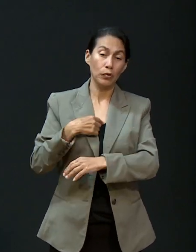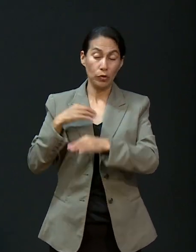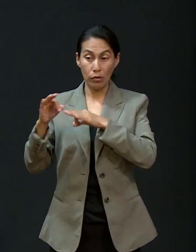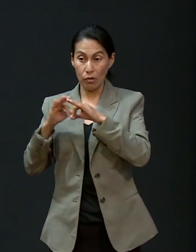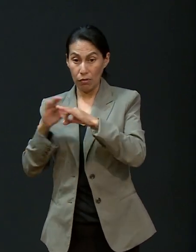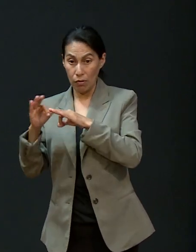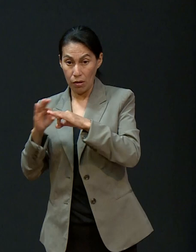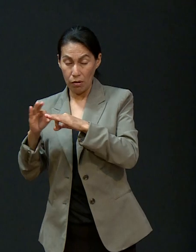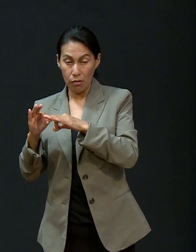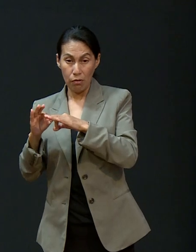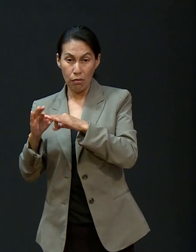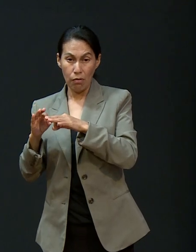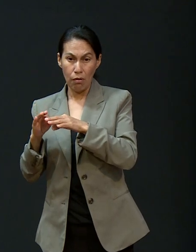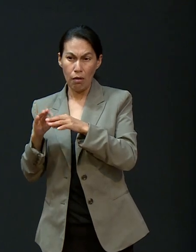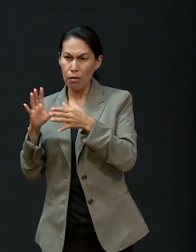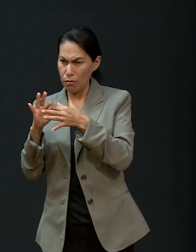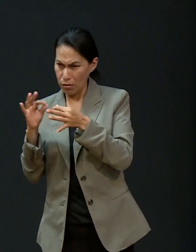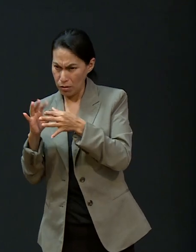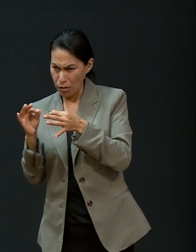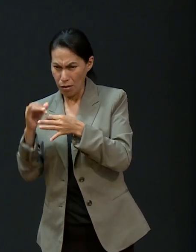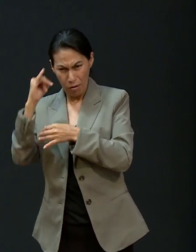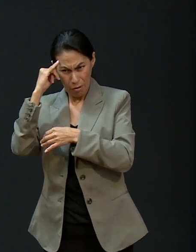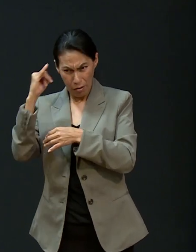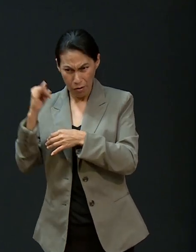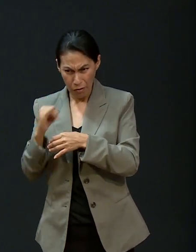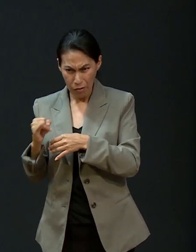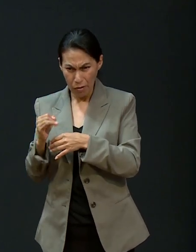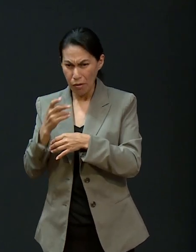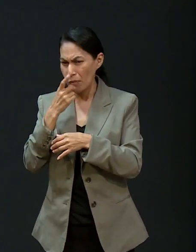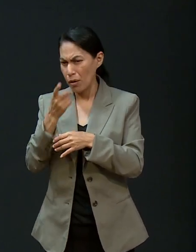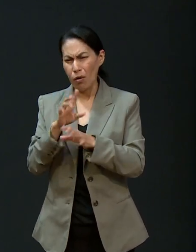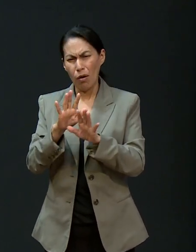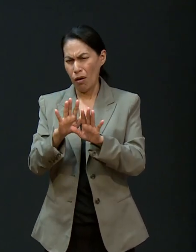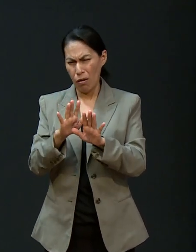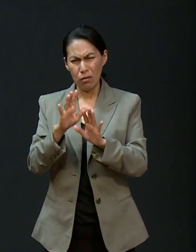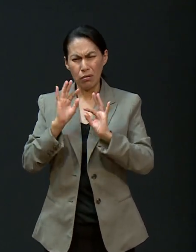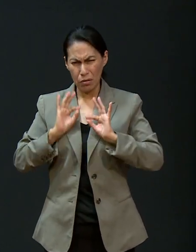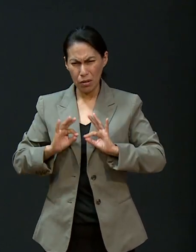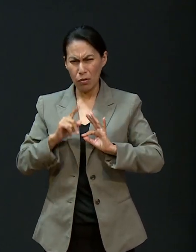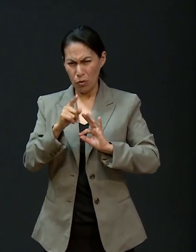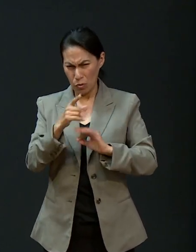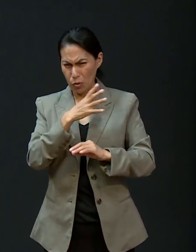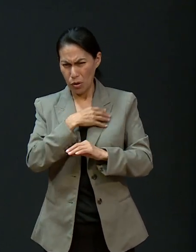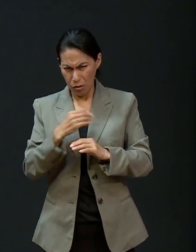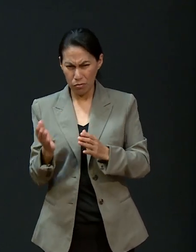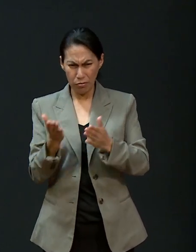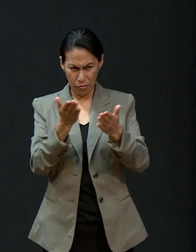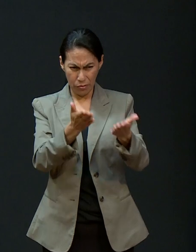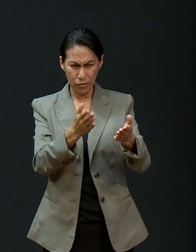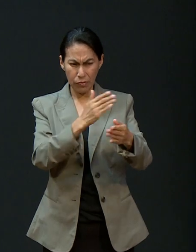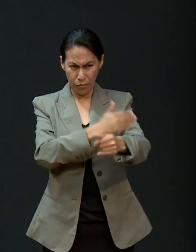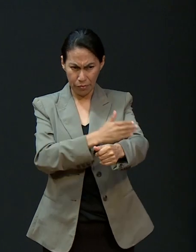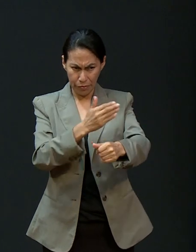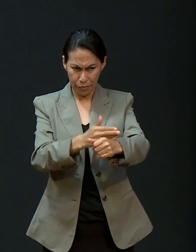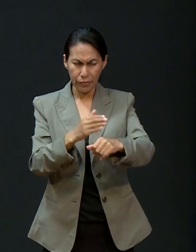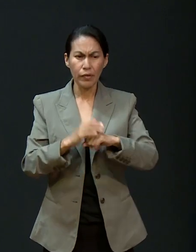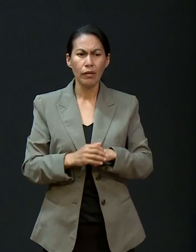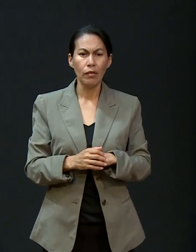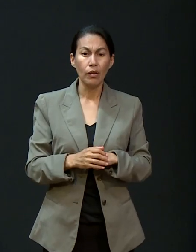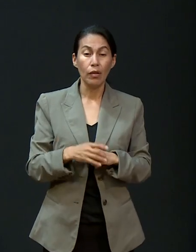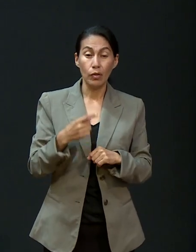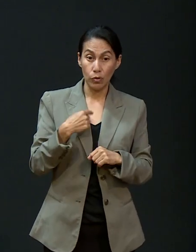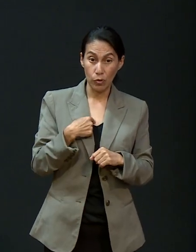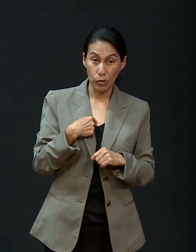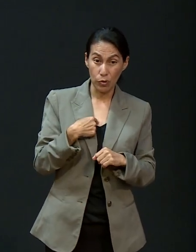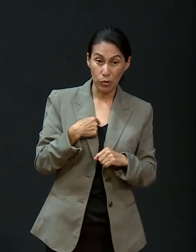entré en contacto con, con mi jefe de trabajo, expliqué la situación, y me dijo, pues, quédate con tu hijo en este momento, es más importante.